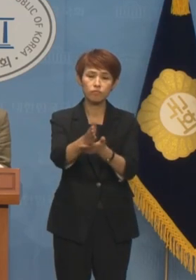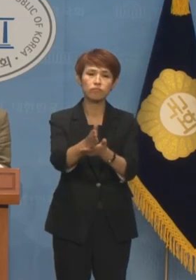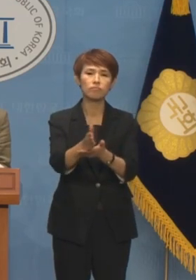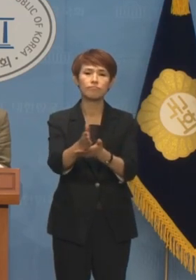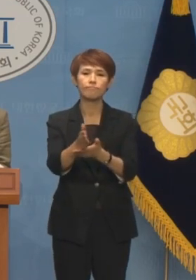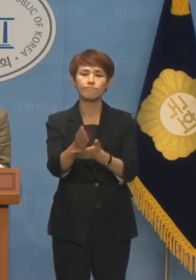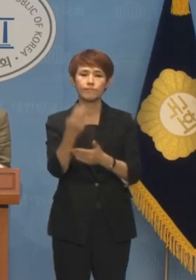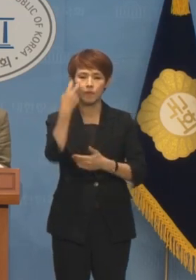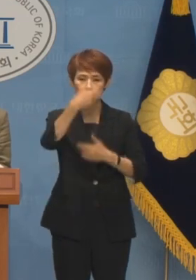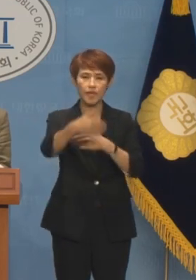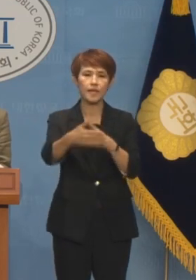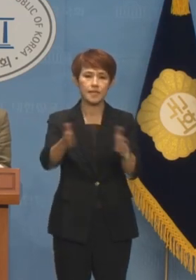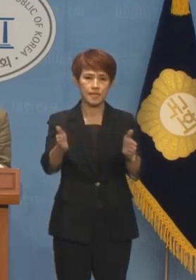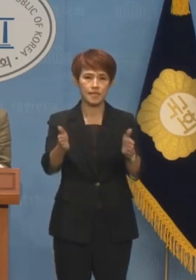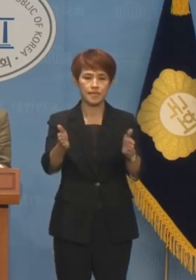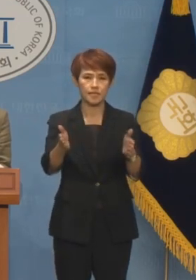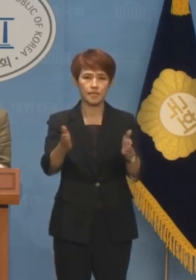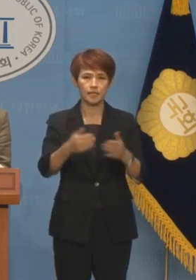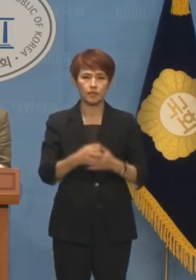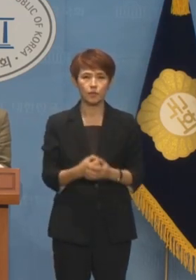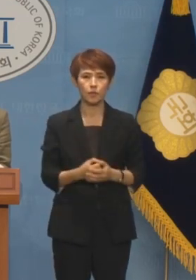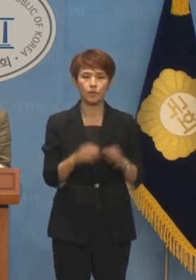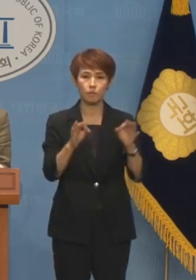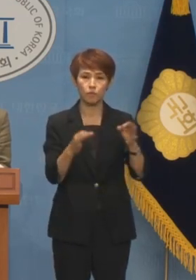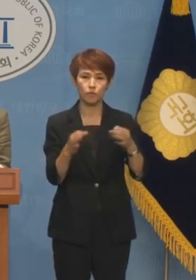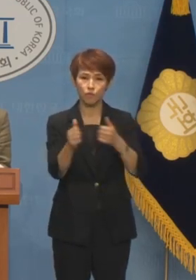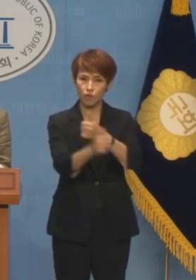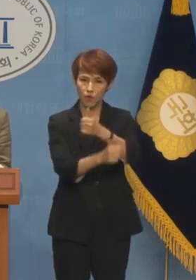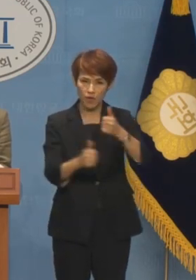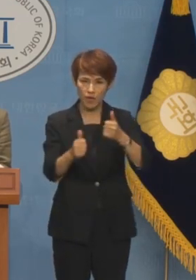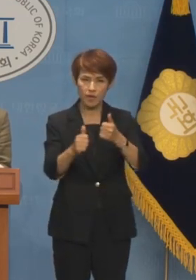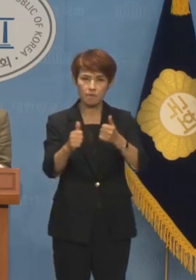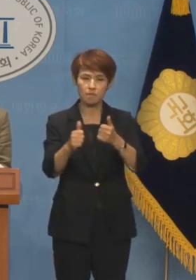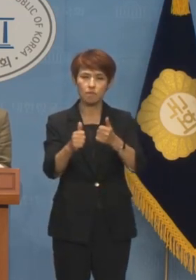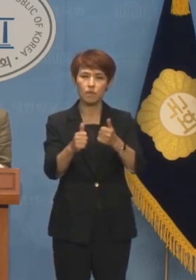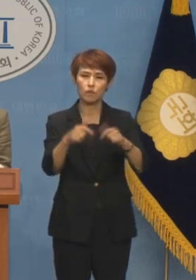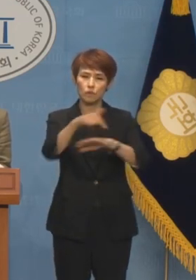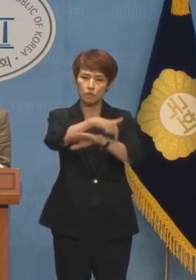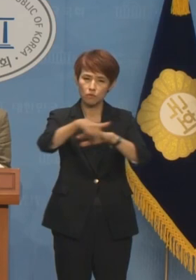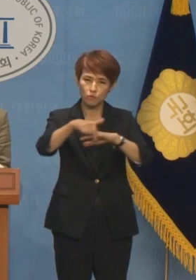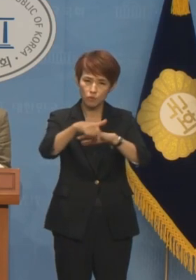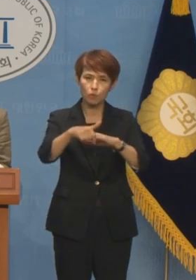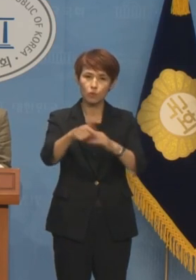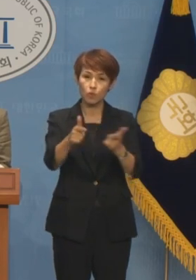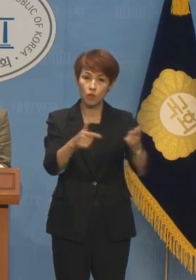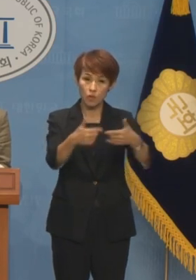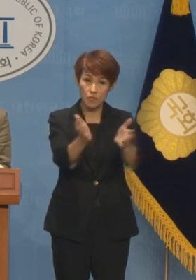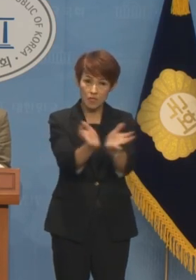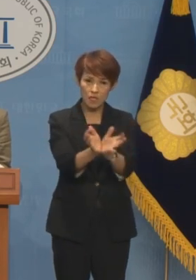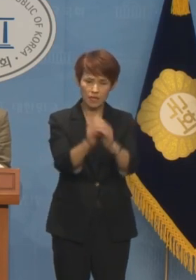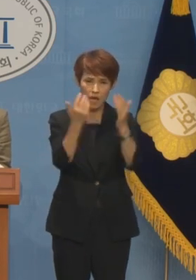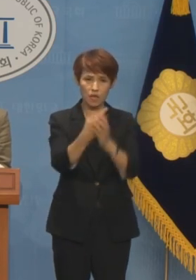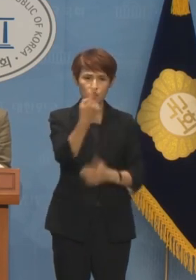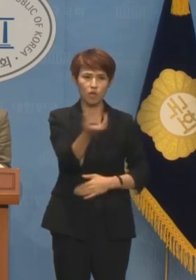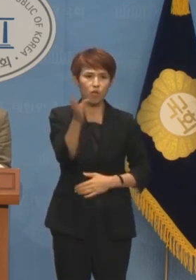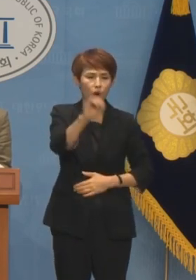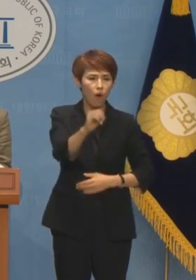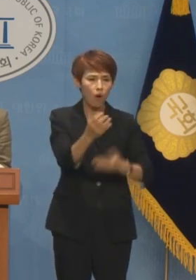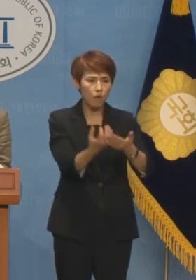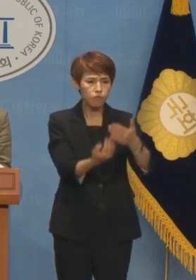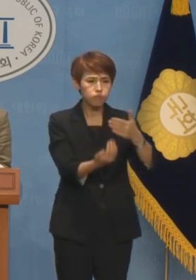회계전문심의위, 감사실, 금융위원회, 자본시장국, 기획조정관실 모두 이 1,000억 원